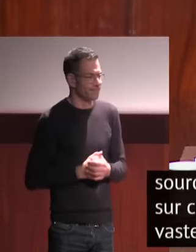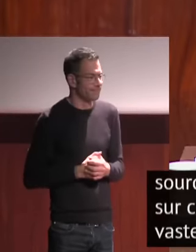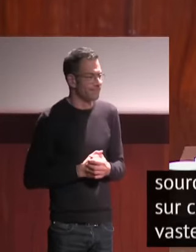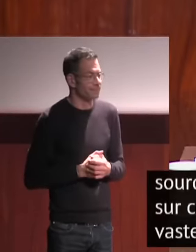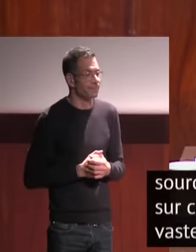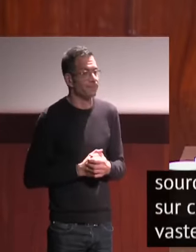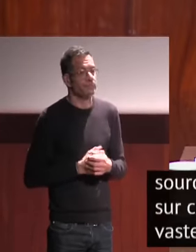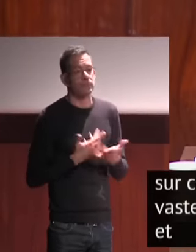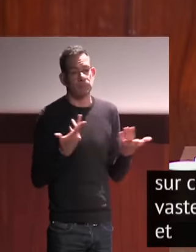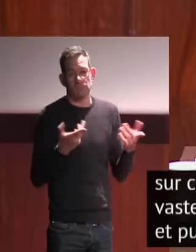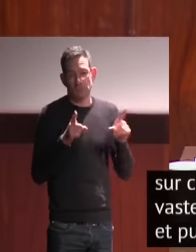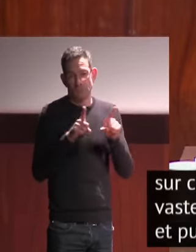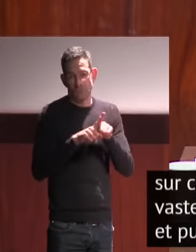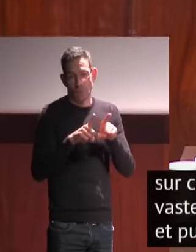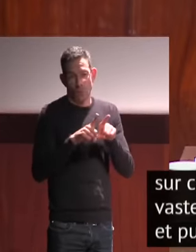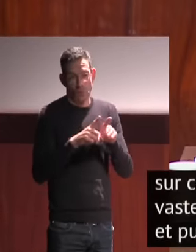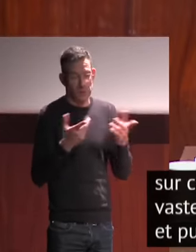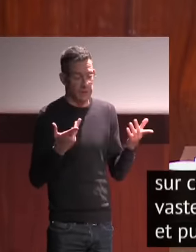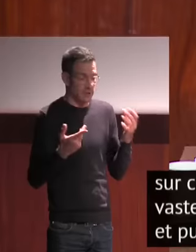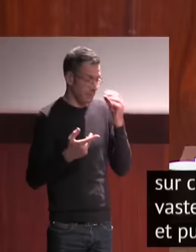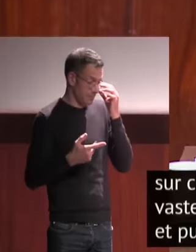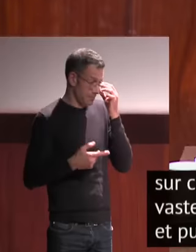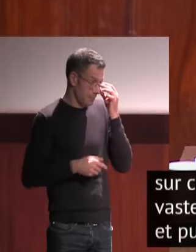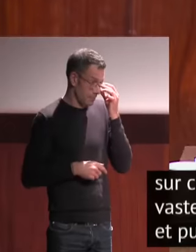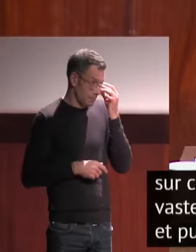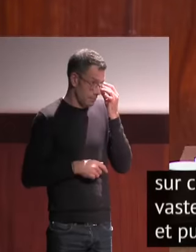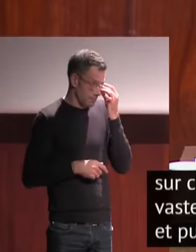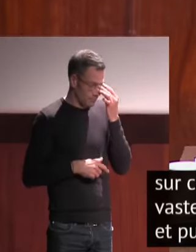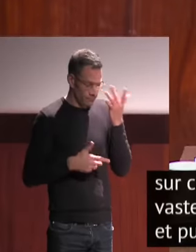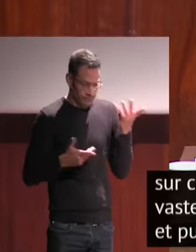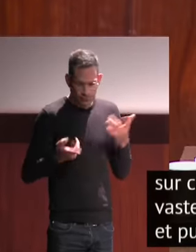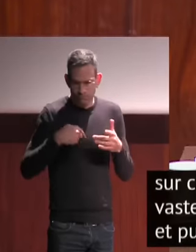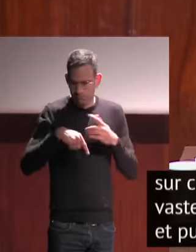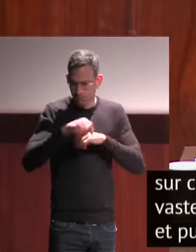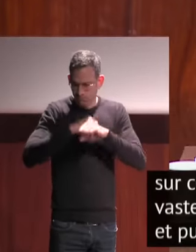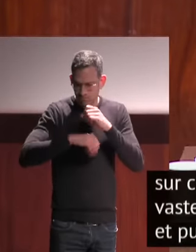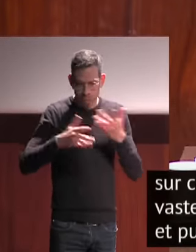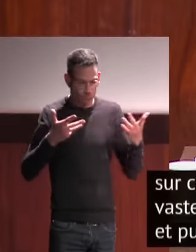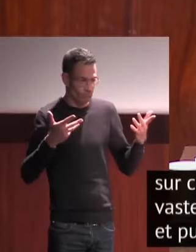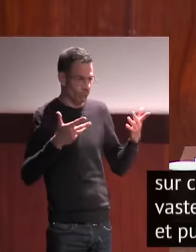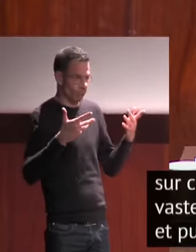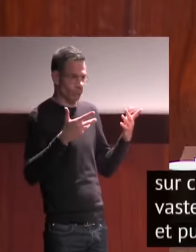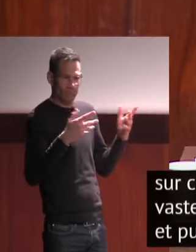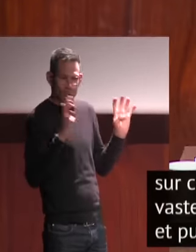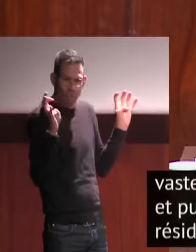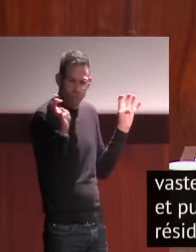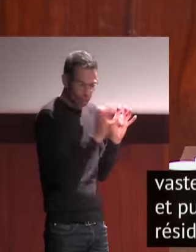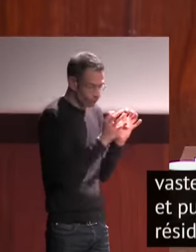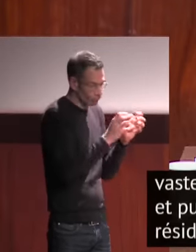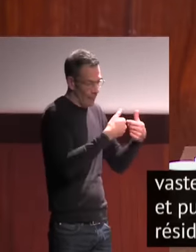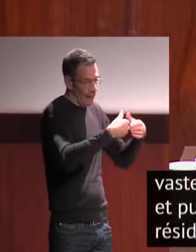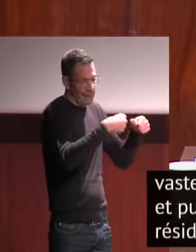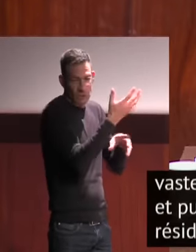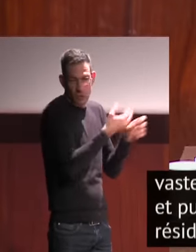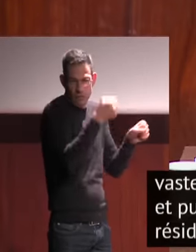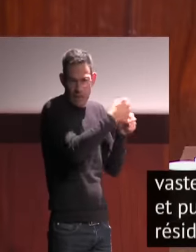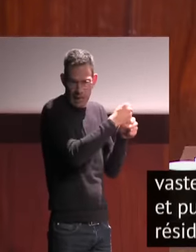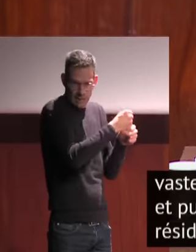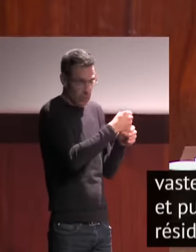Et puis aussi, on fait des choses du type organiser des résidences de création pour des poètes sourds, par